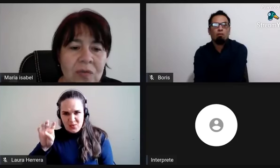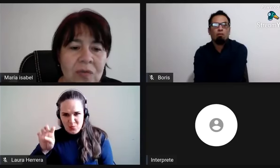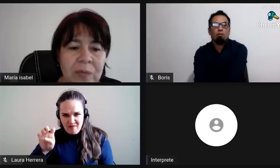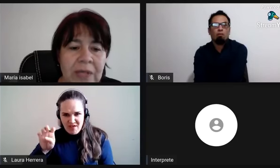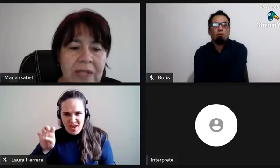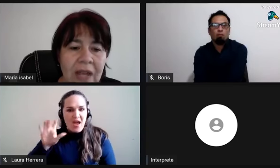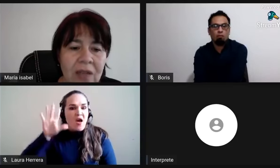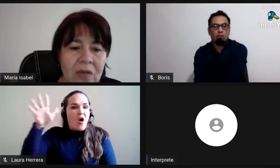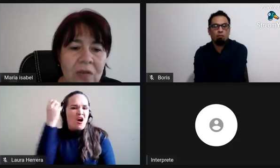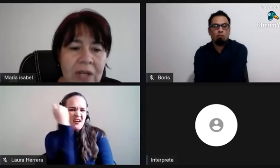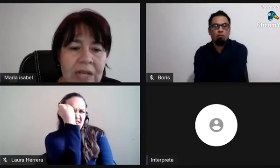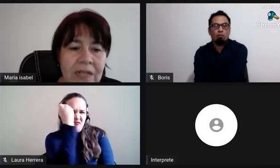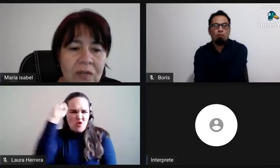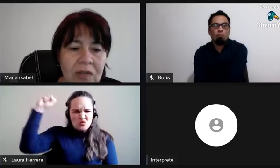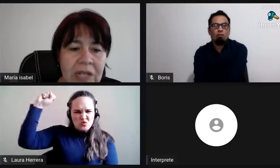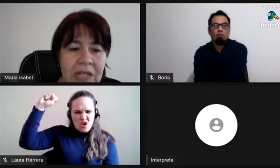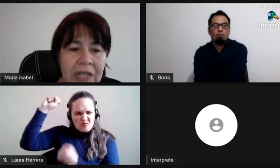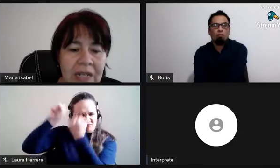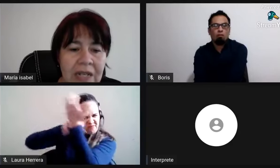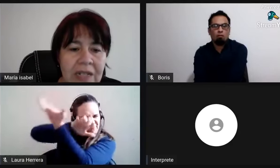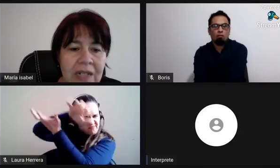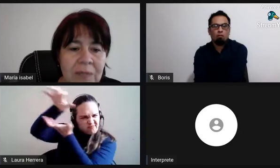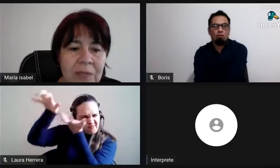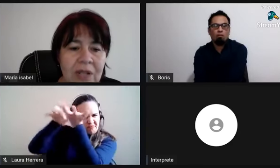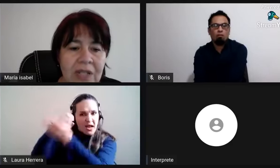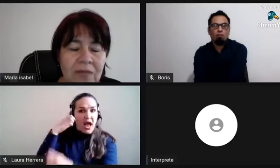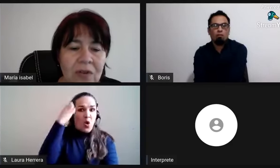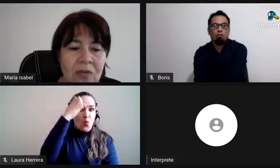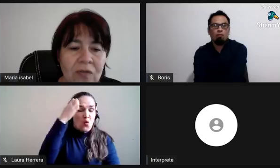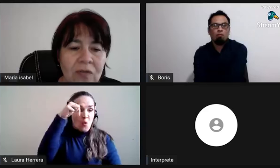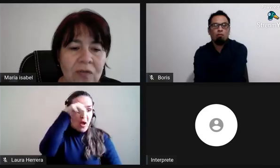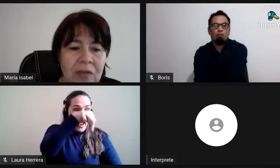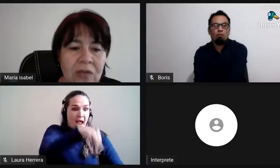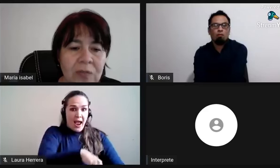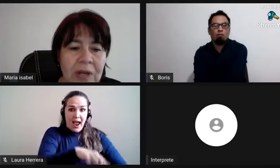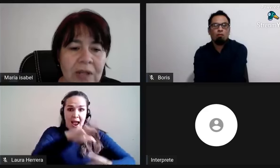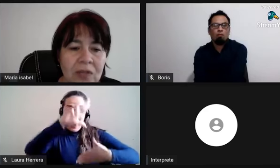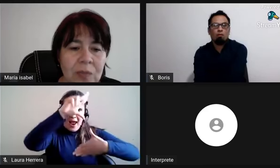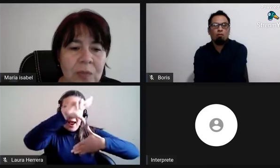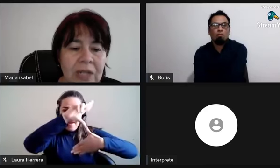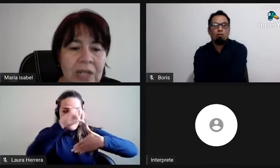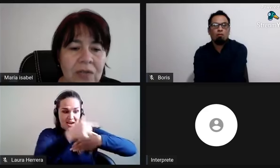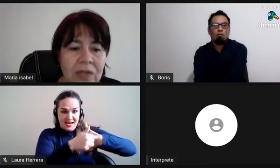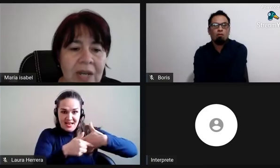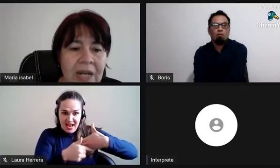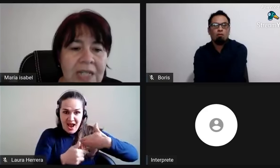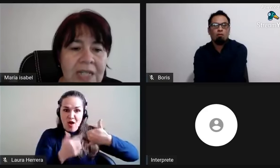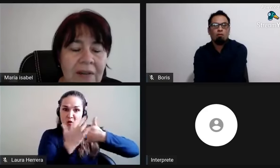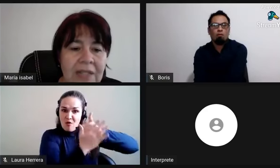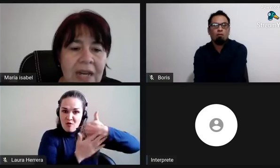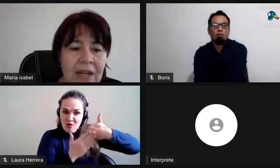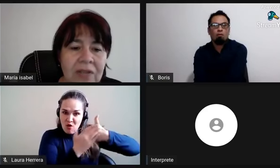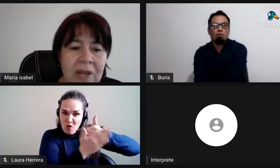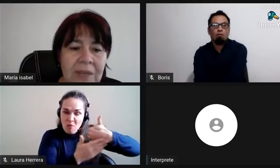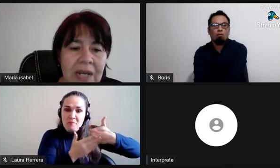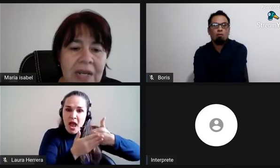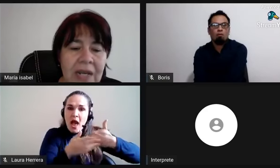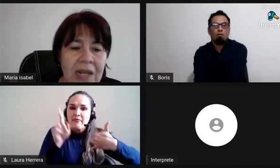nuestros pensadores o líderes, las personas que fueron conformando los partidos políticos, se basaron también en